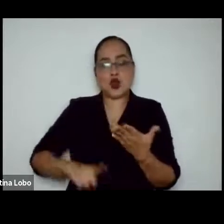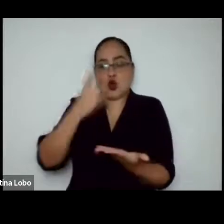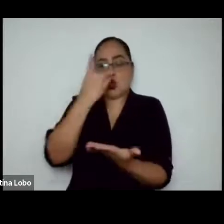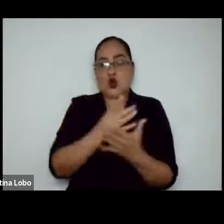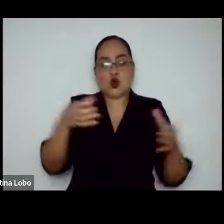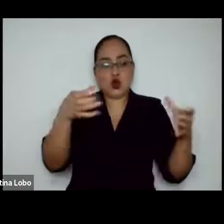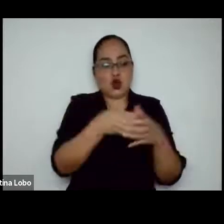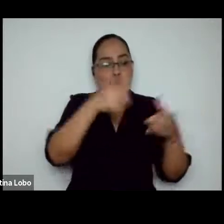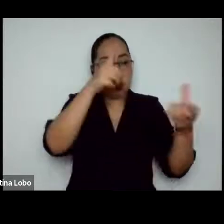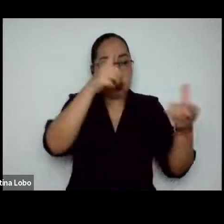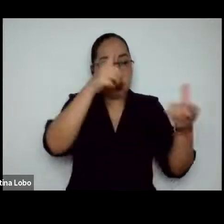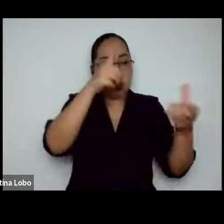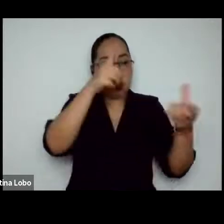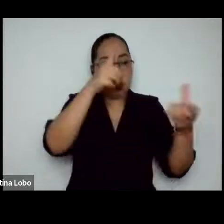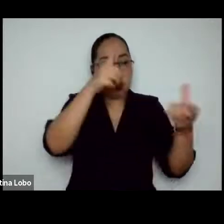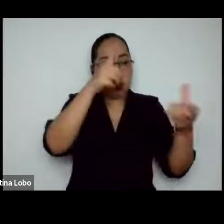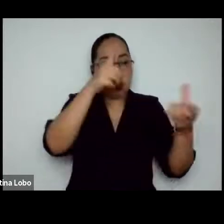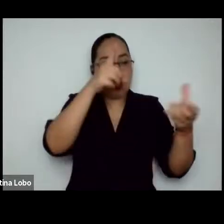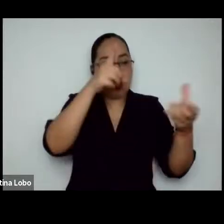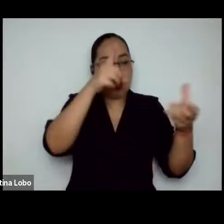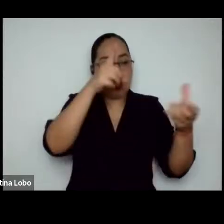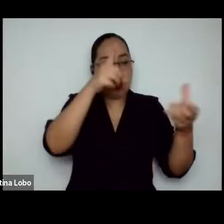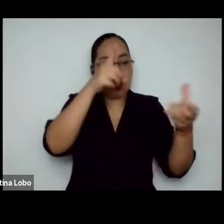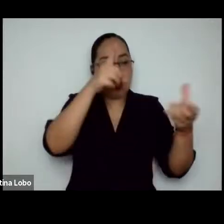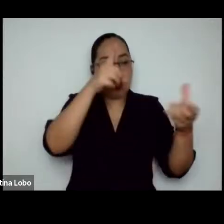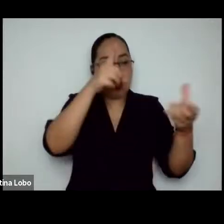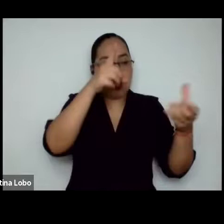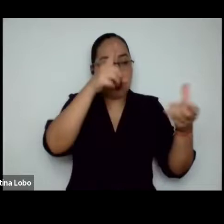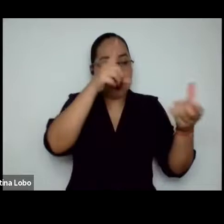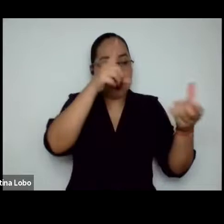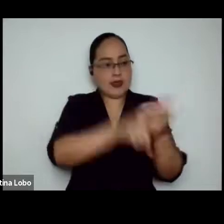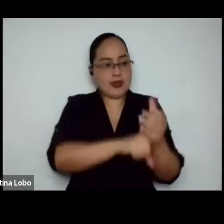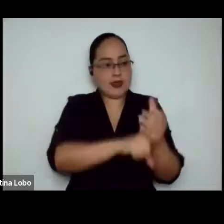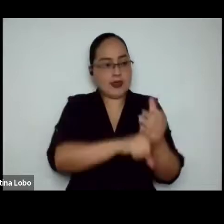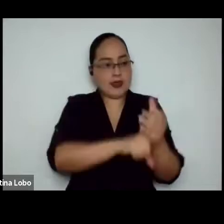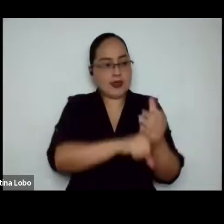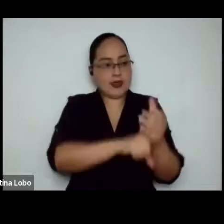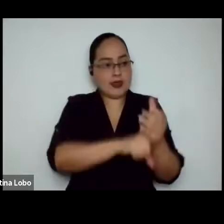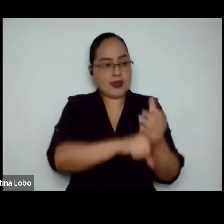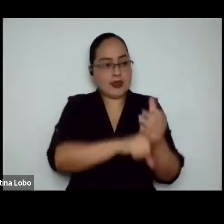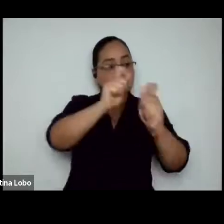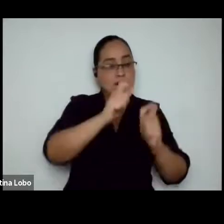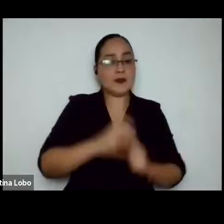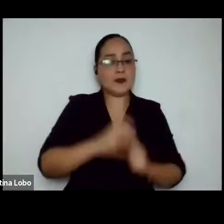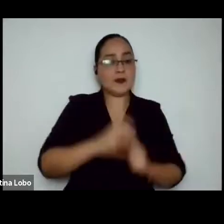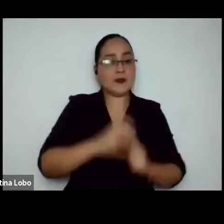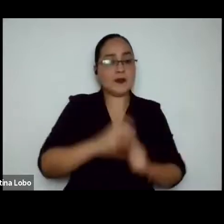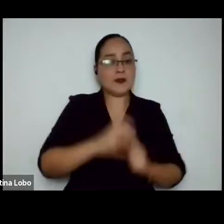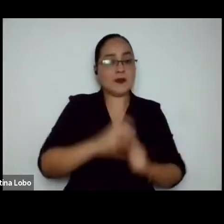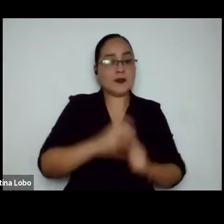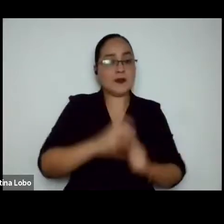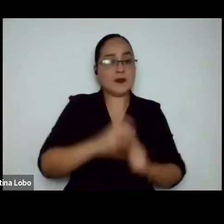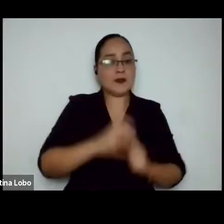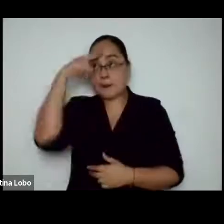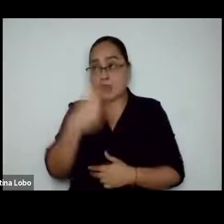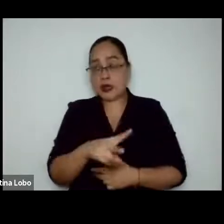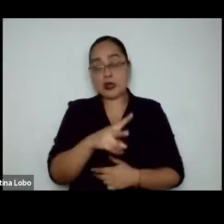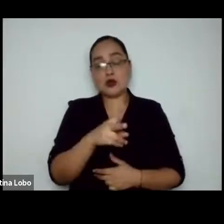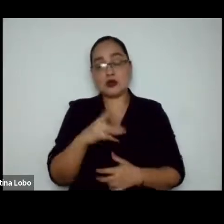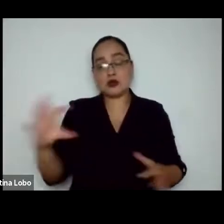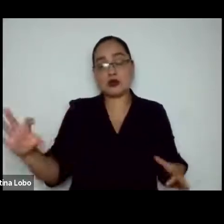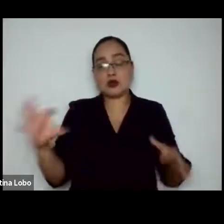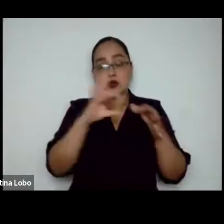electos popularmente. Mientras que para un régimen como el mexicano, ya lo veremos cuando hablemos de México más adelante, los derechos sociales son